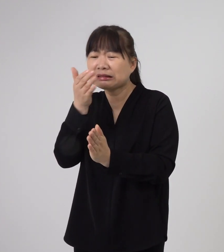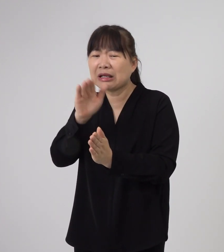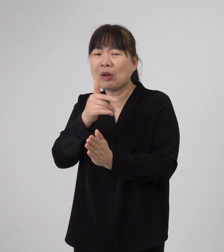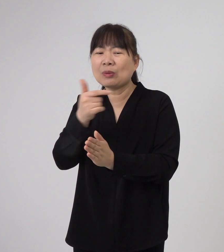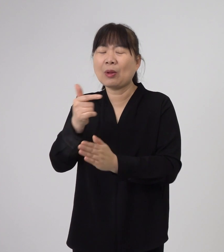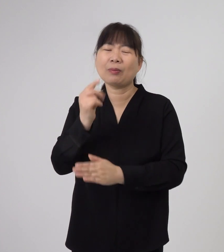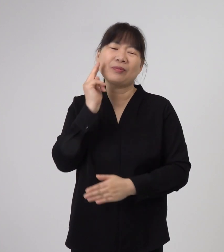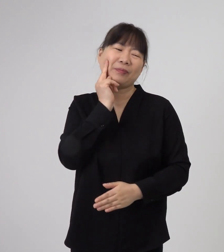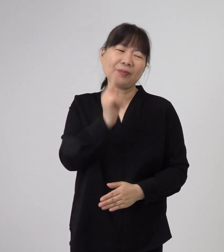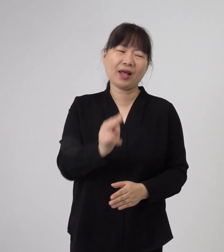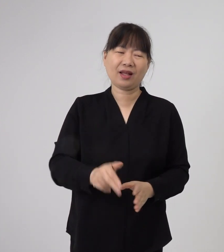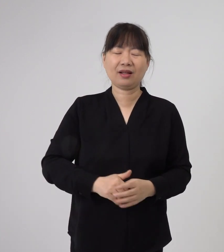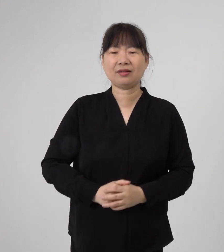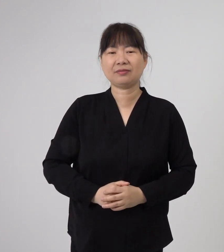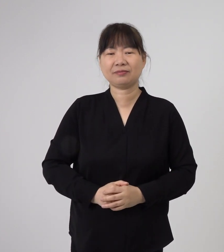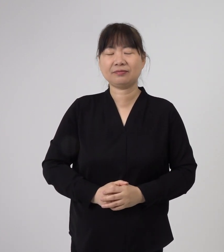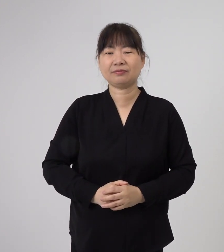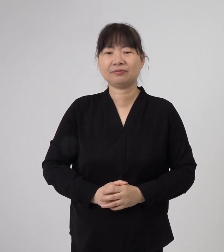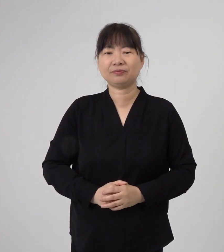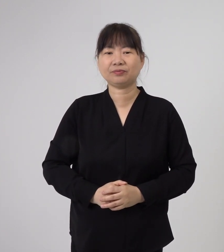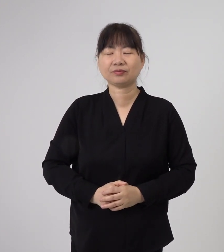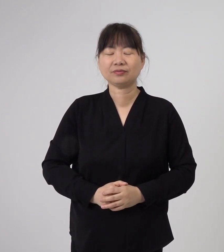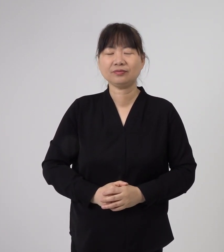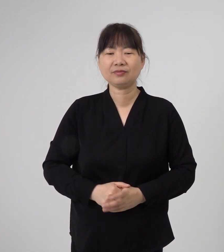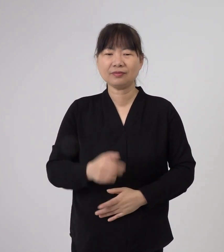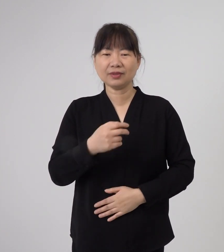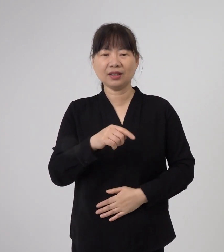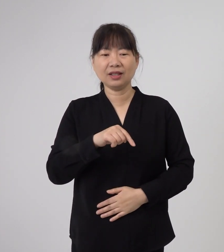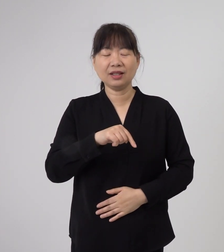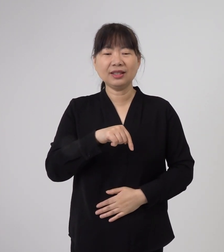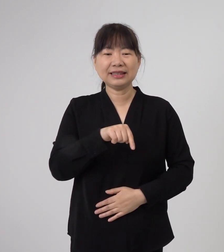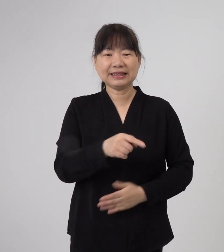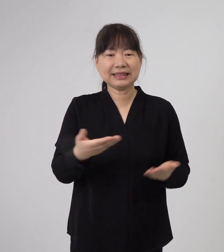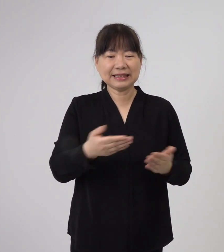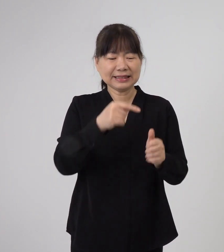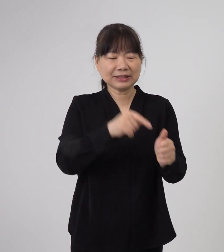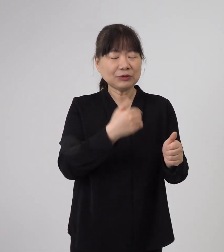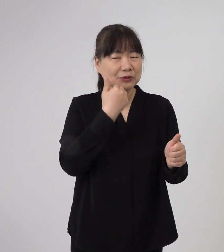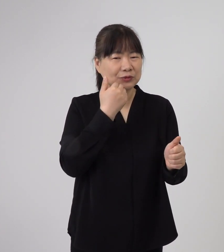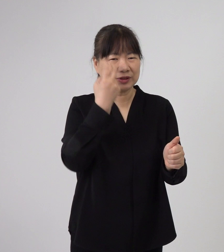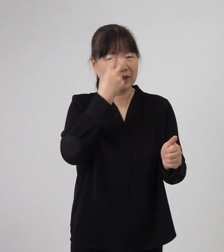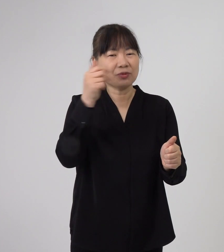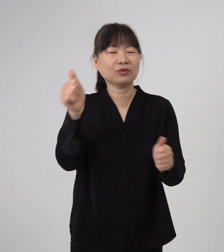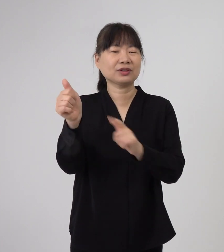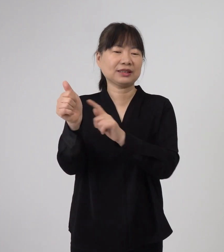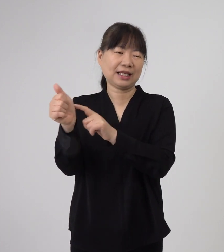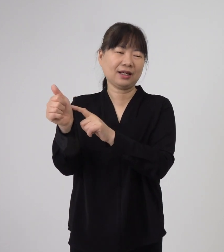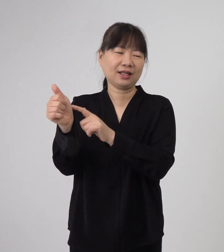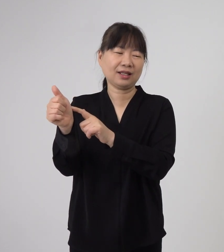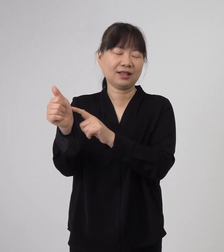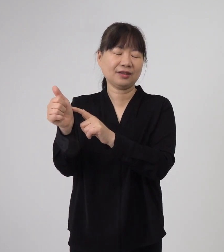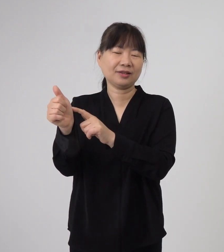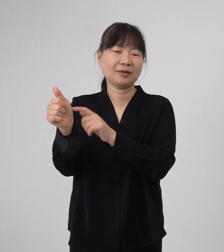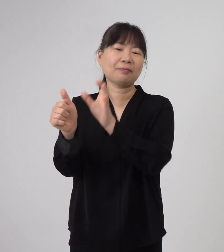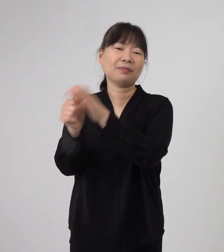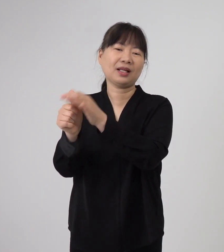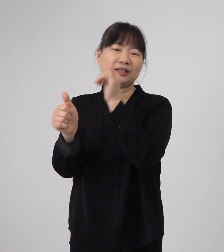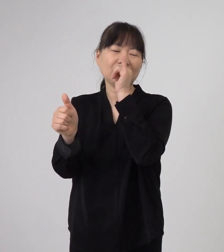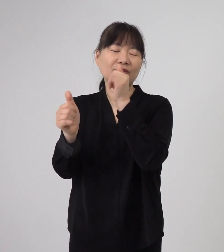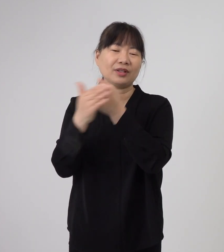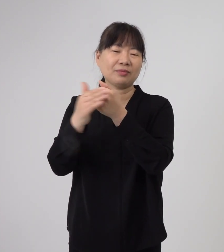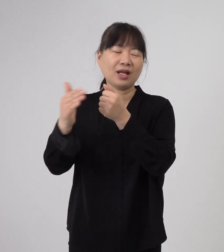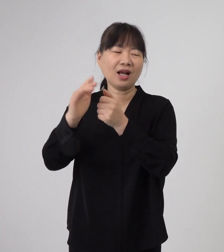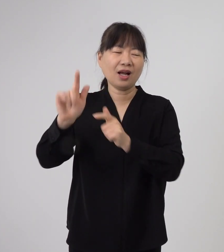엄하였더라. 예. 이것이 감독자들에 의해서 뭐 하루에도 12번 인생